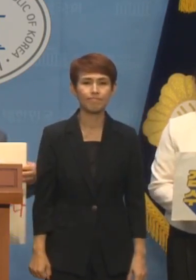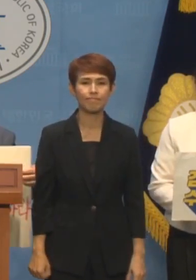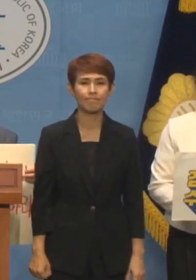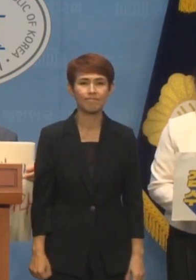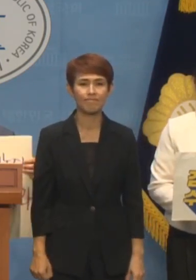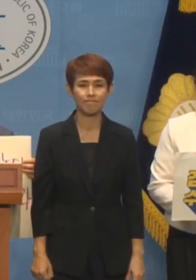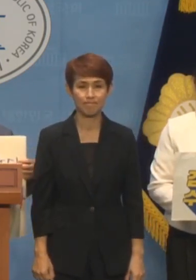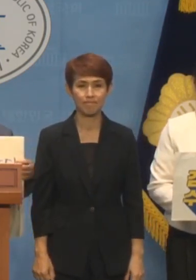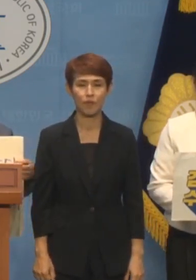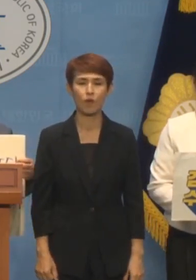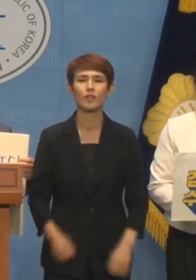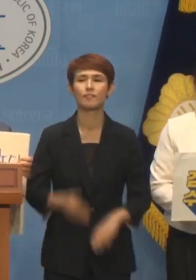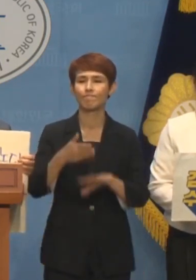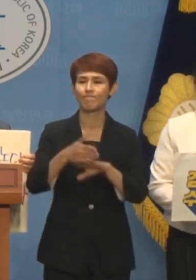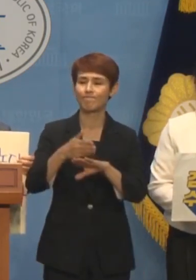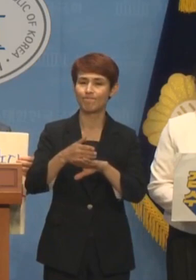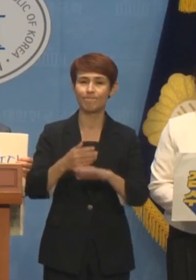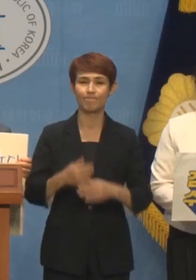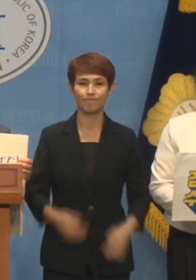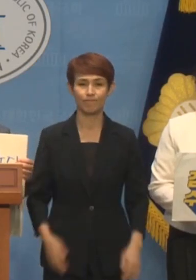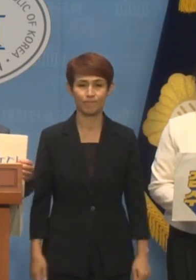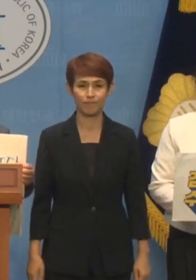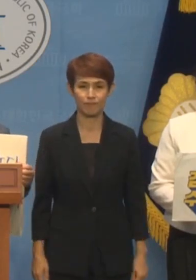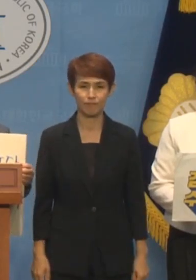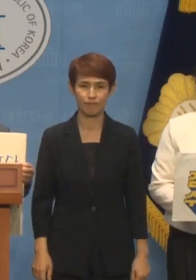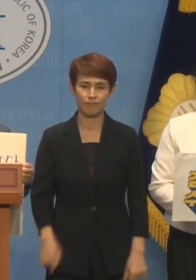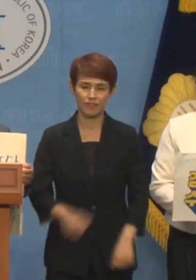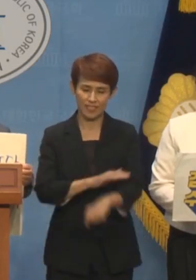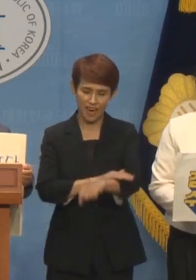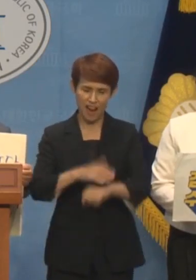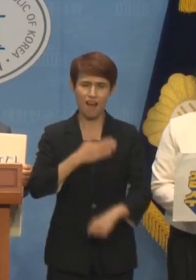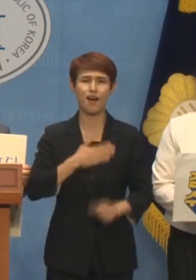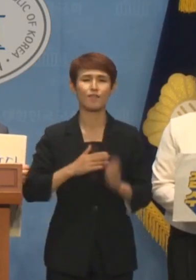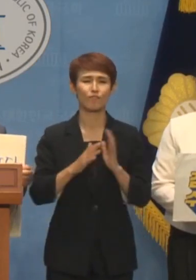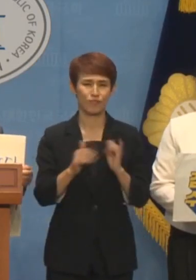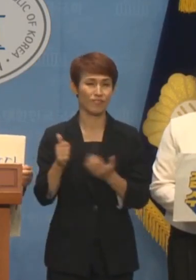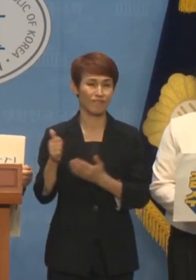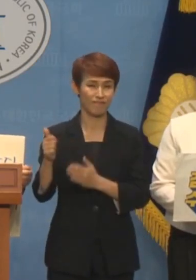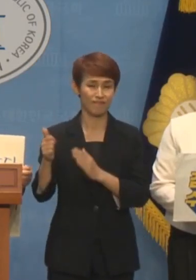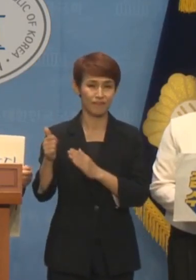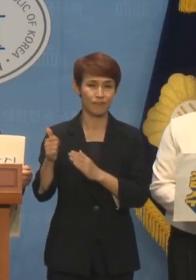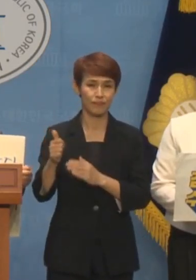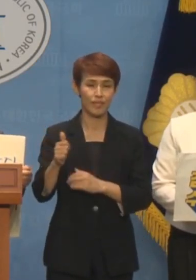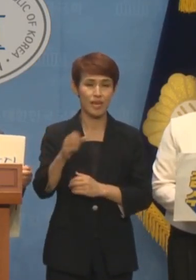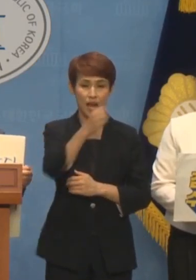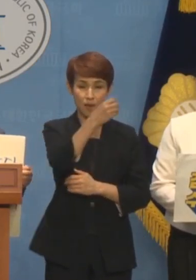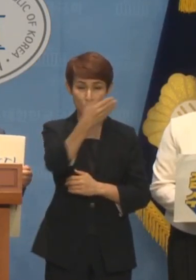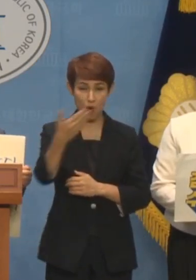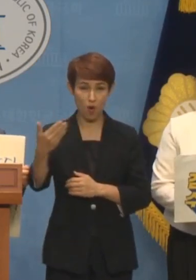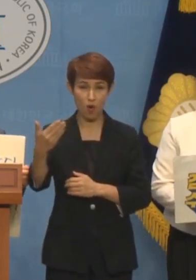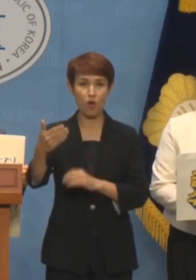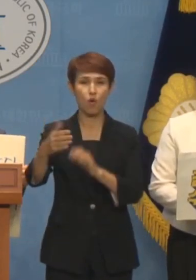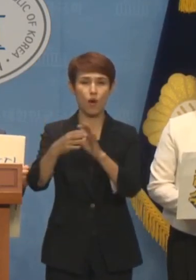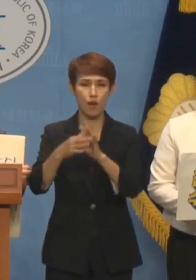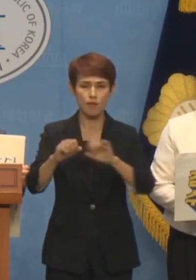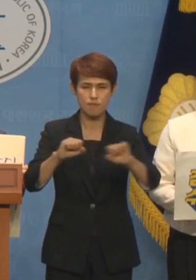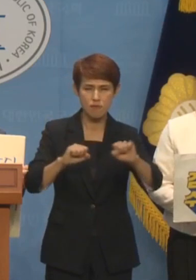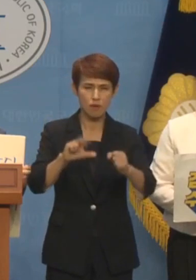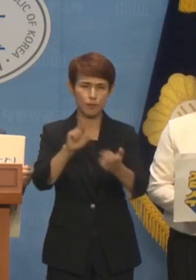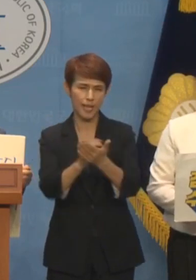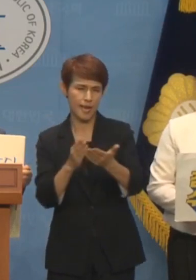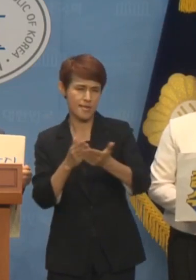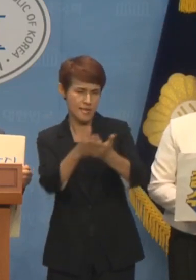예, 강득권님 감사합니다. 이 문제를 제일 잘 아시는 분입니다. 양평군의 차원에서 열심히 문제